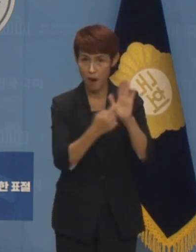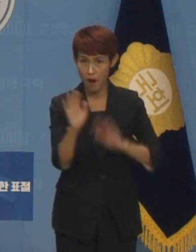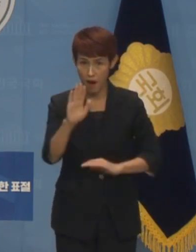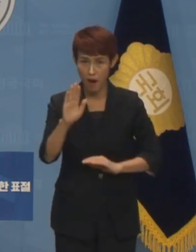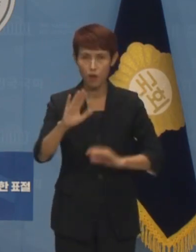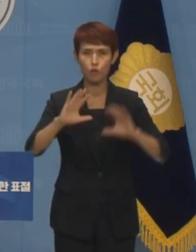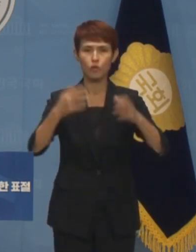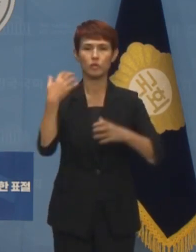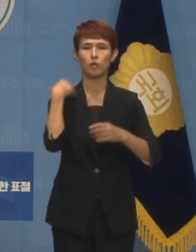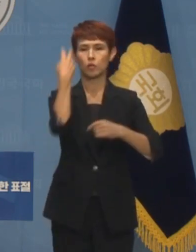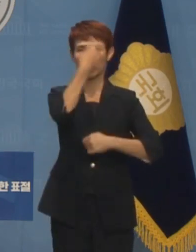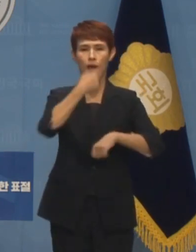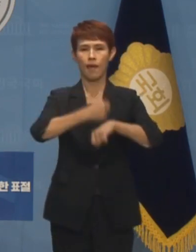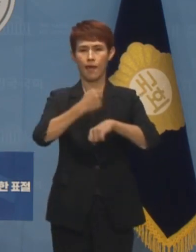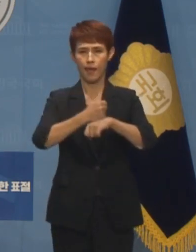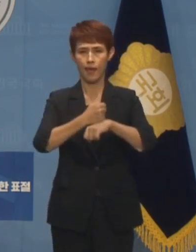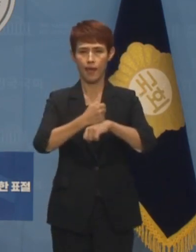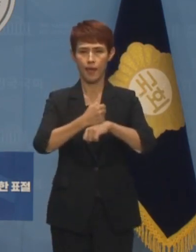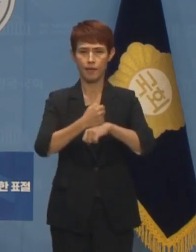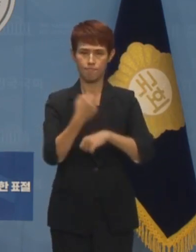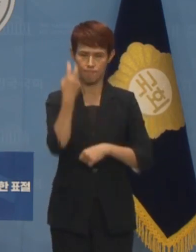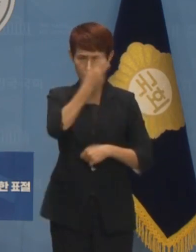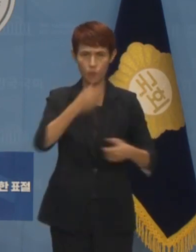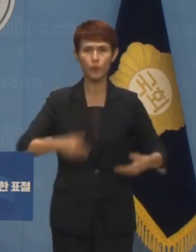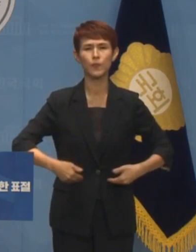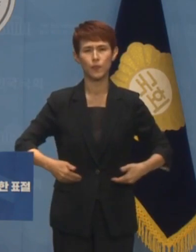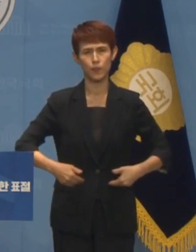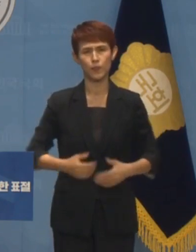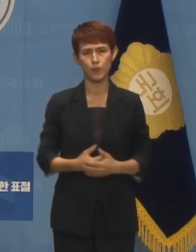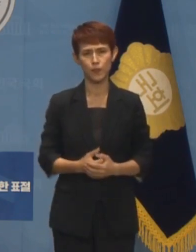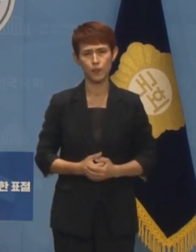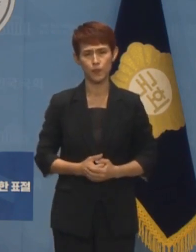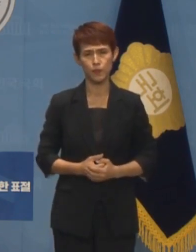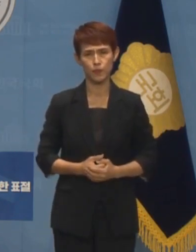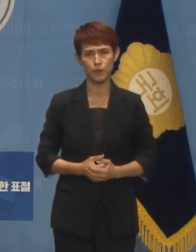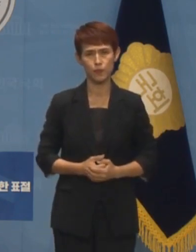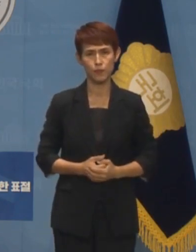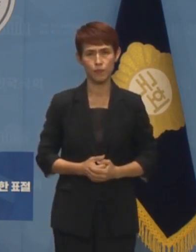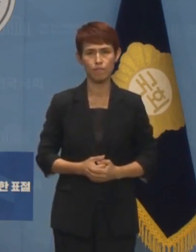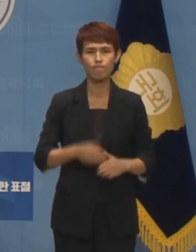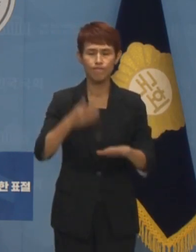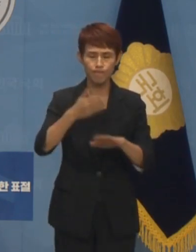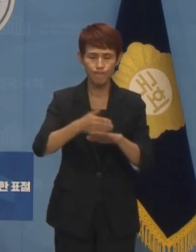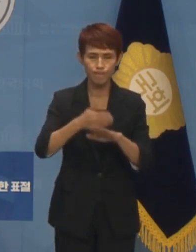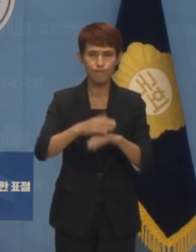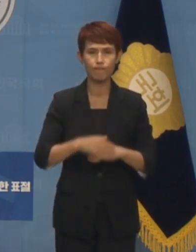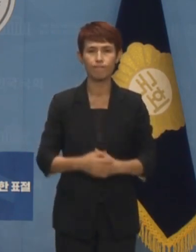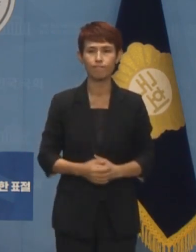국정조사를 통해서라도 밝혀내야 할 것입니다. 감사합니다.